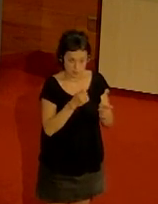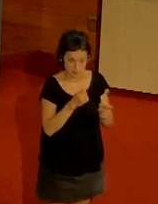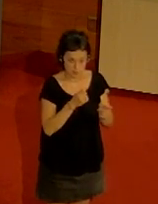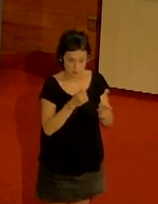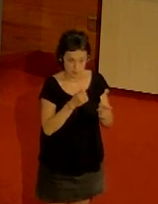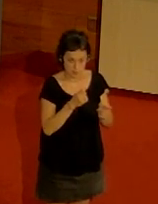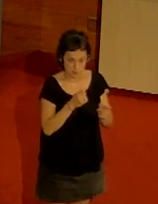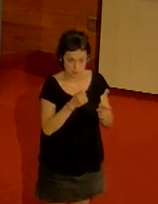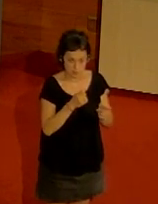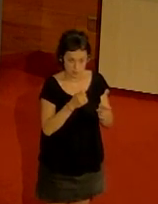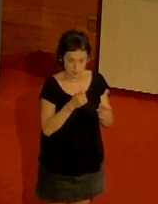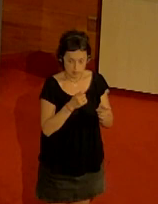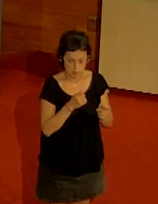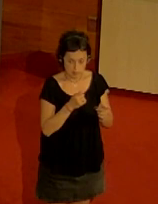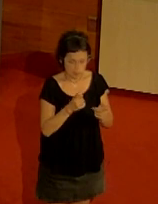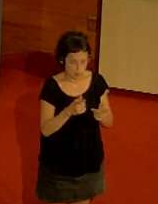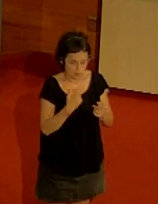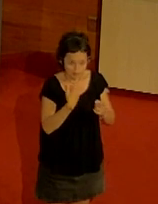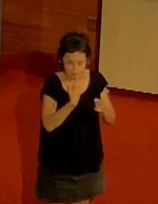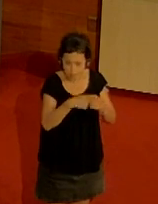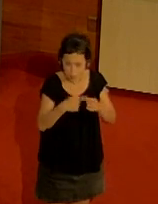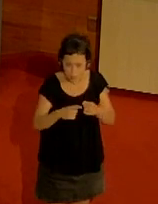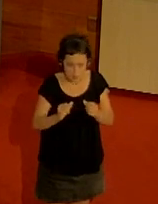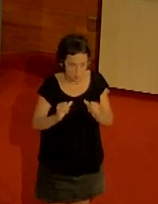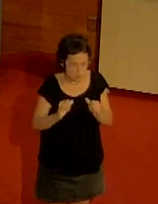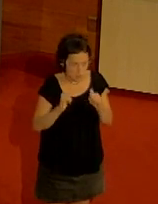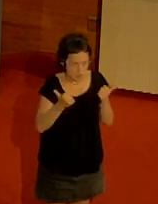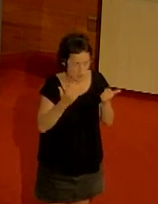giran muchísimas cosas, ¿no? Como la que acabo de comentar